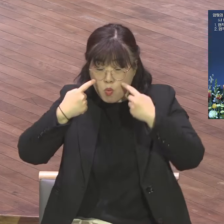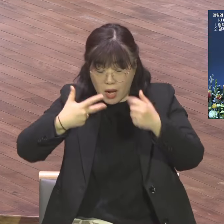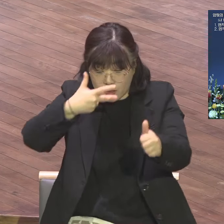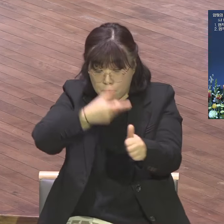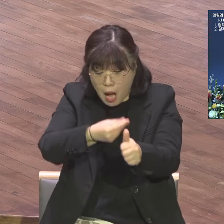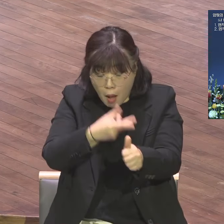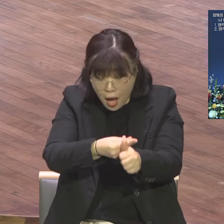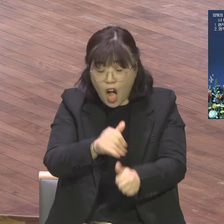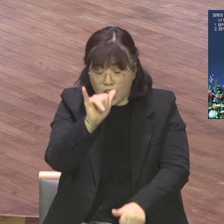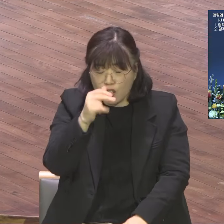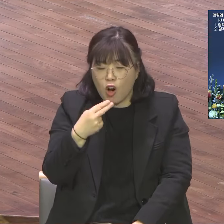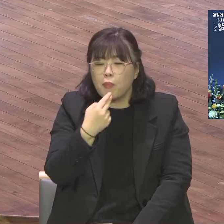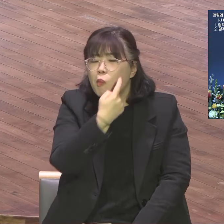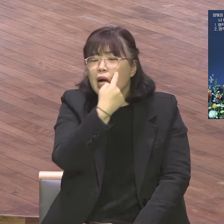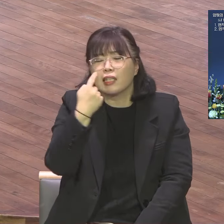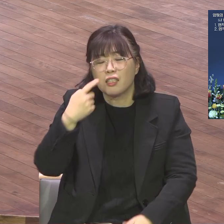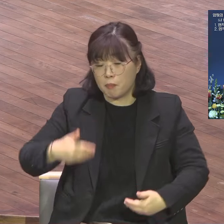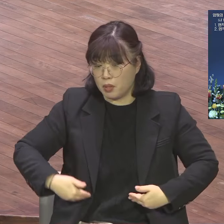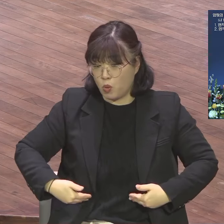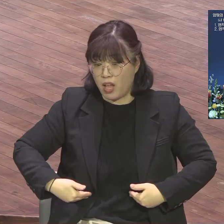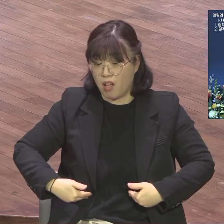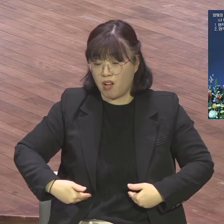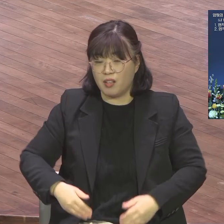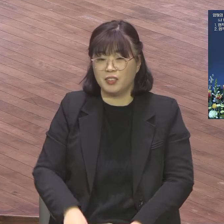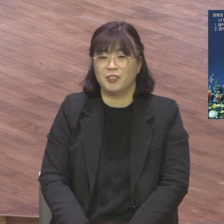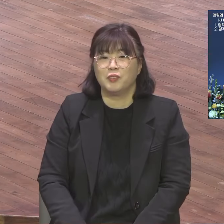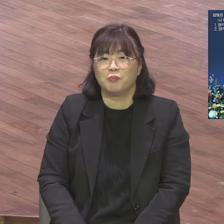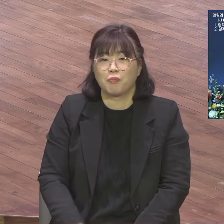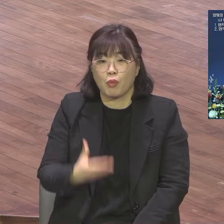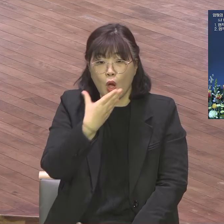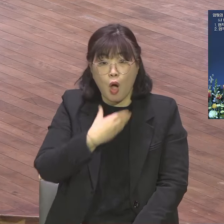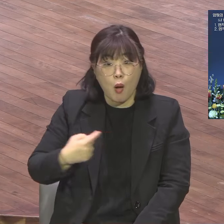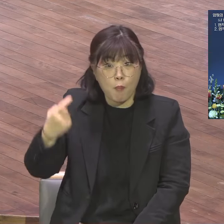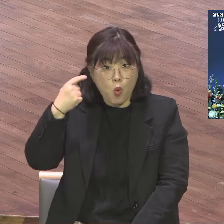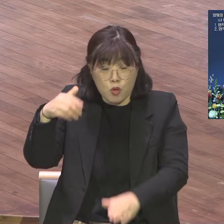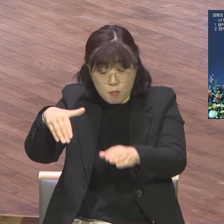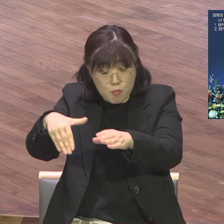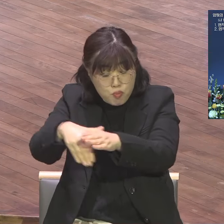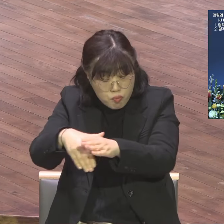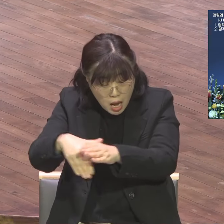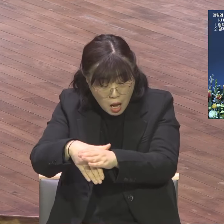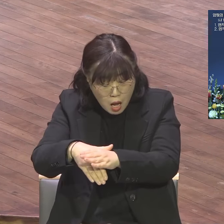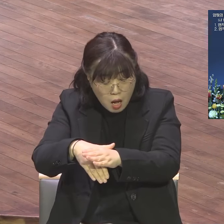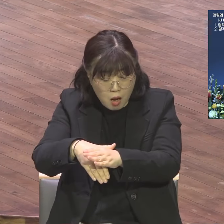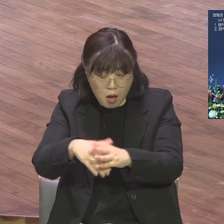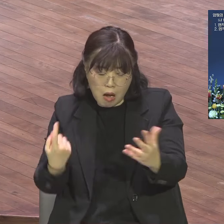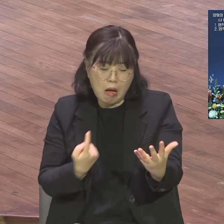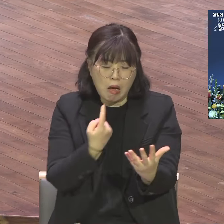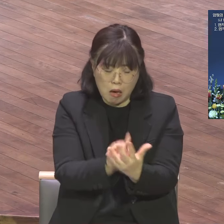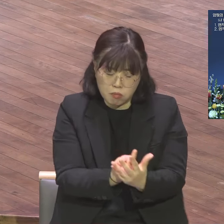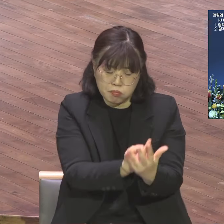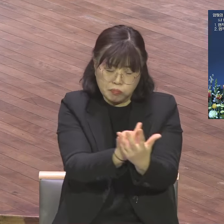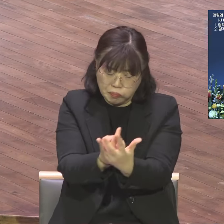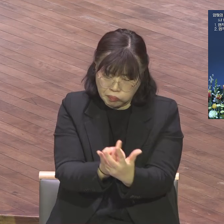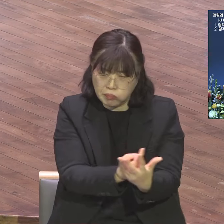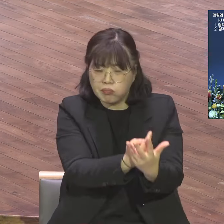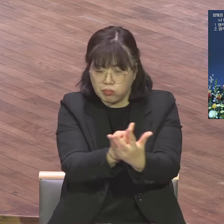말이니까. 이 렘넌트 문화 이놈의 스케줄 이 속에 있냐 없냐?